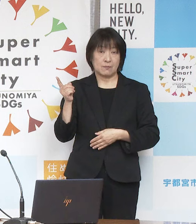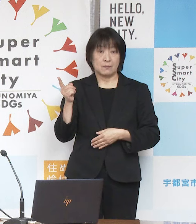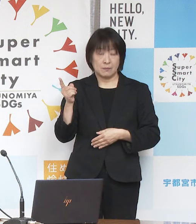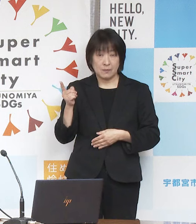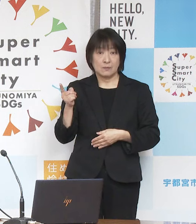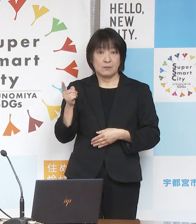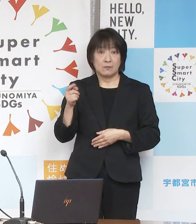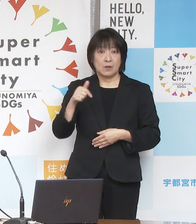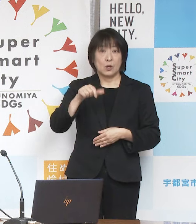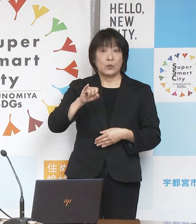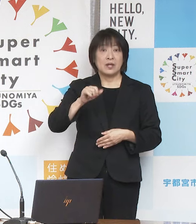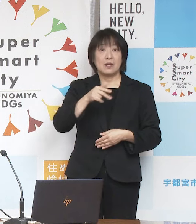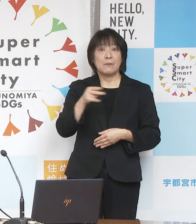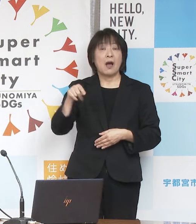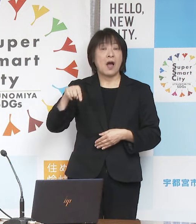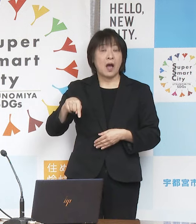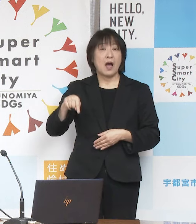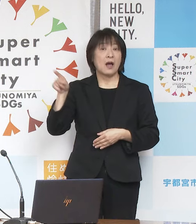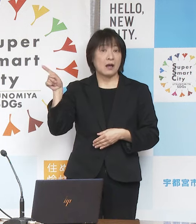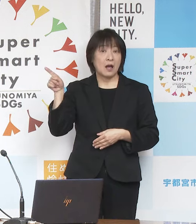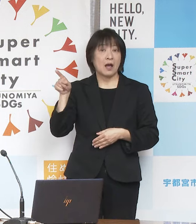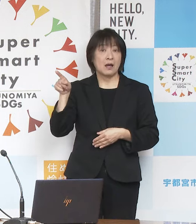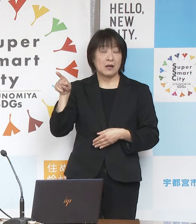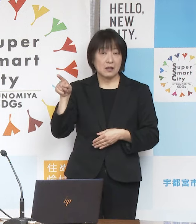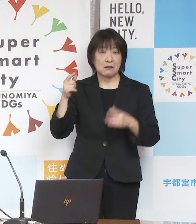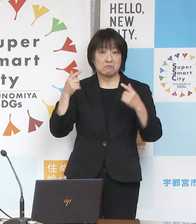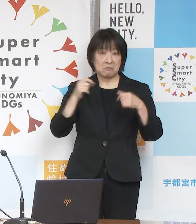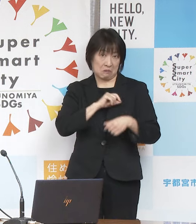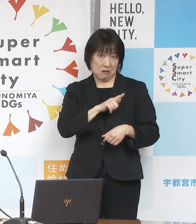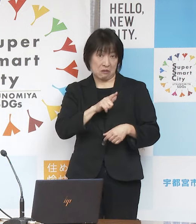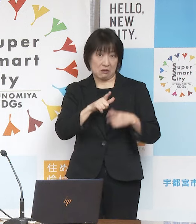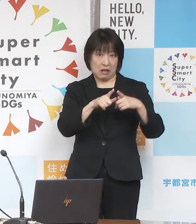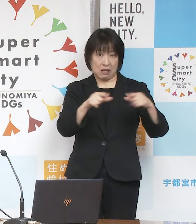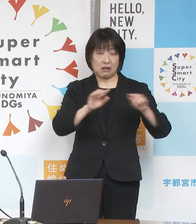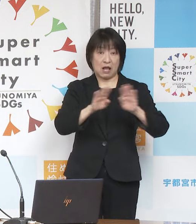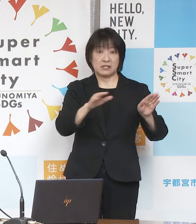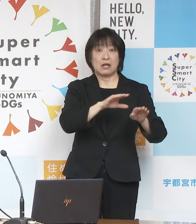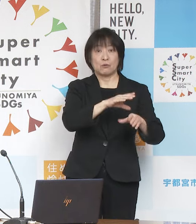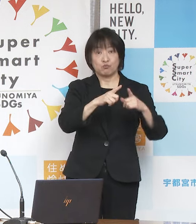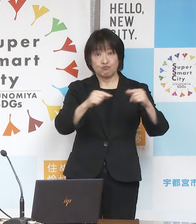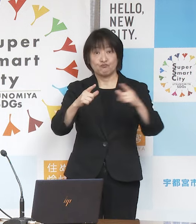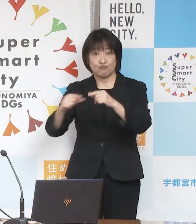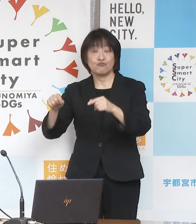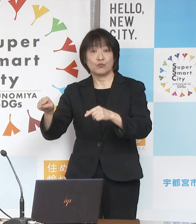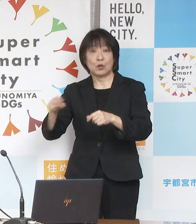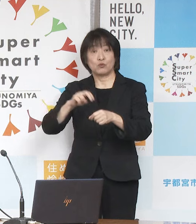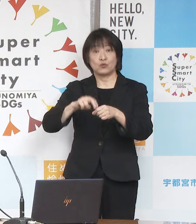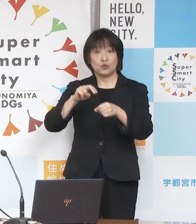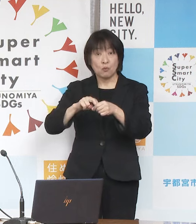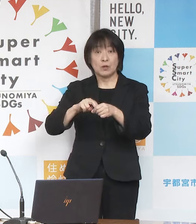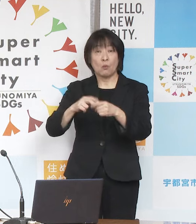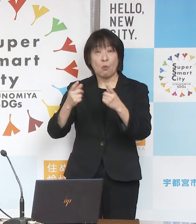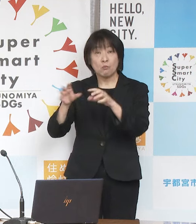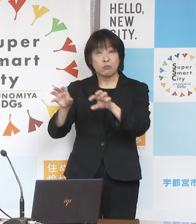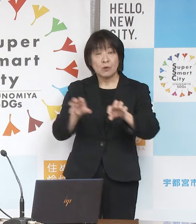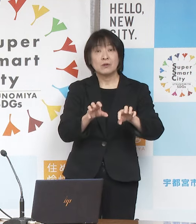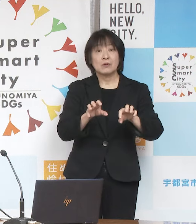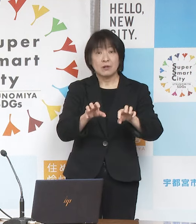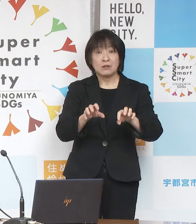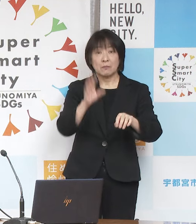積極的にえ各開催国にま宇都宮方式でまた宇都宮を見習って